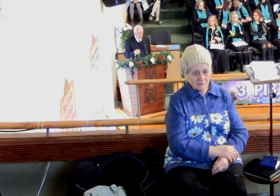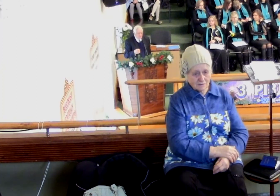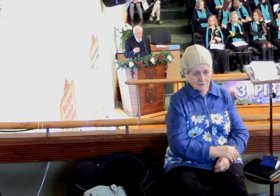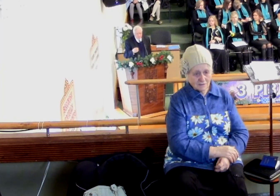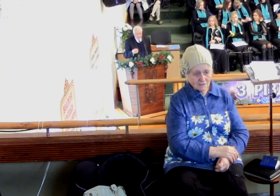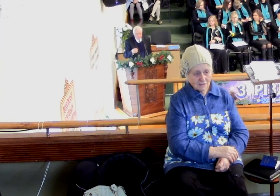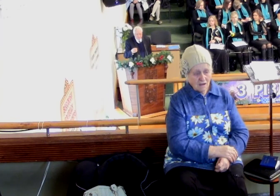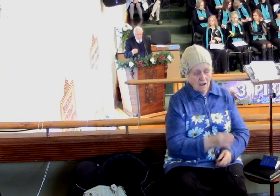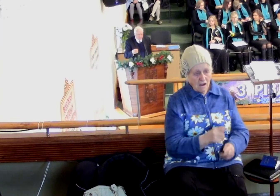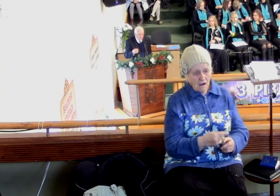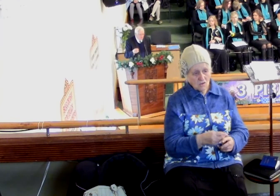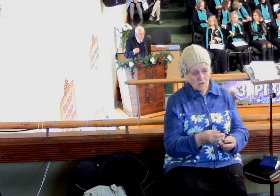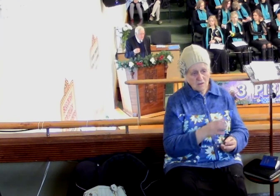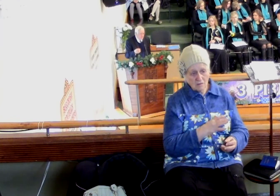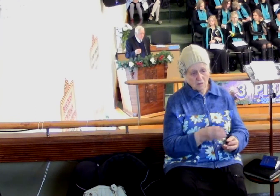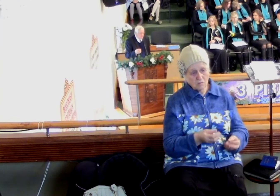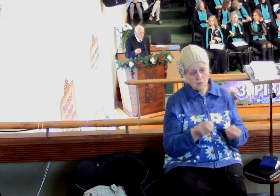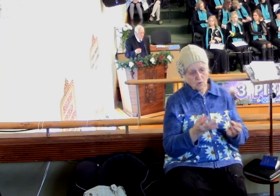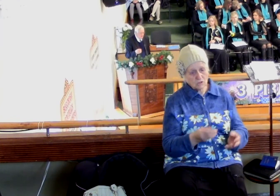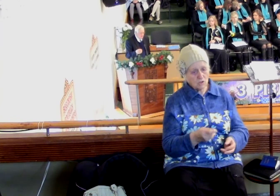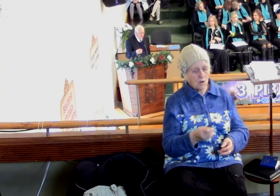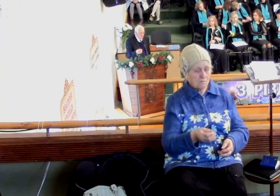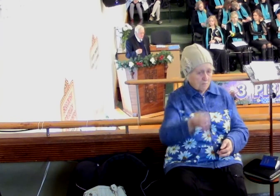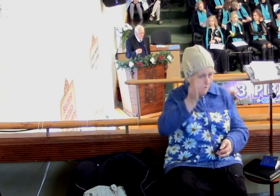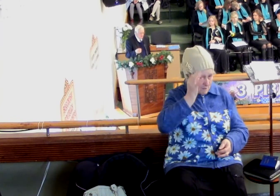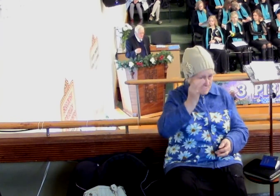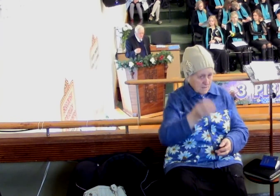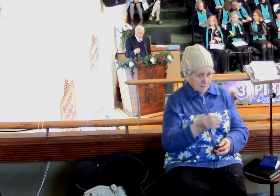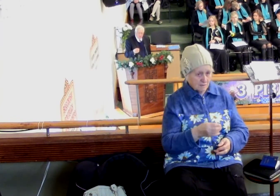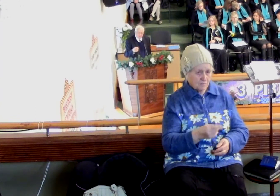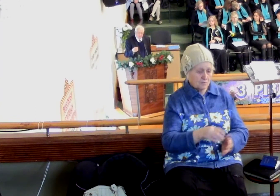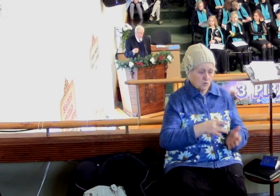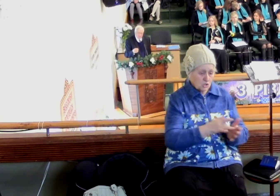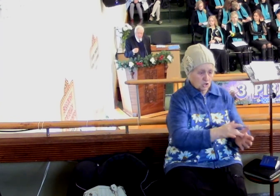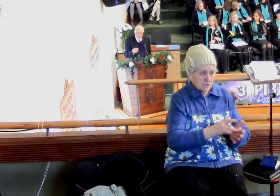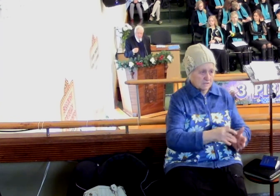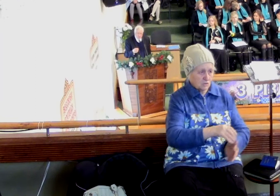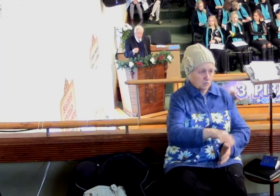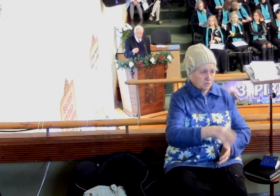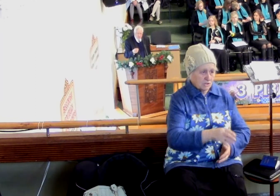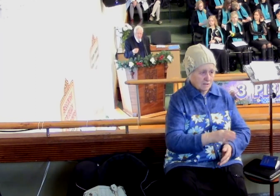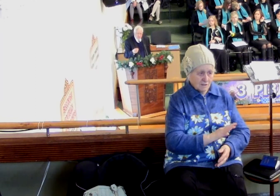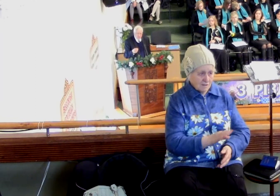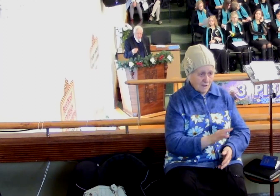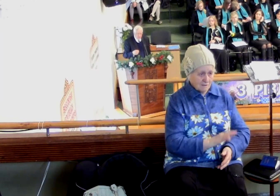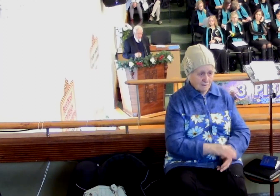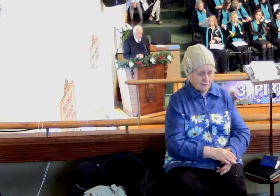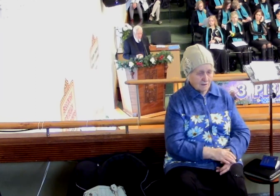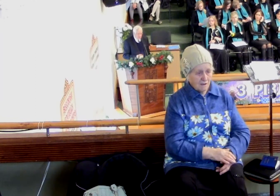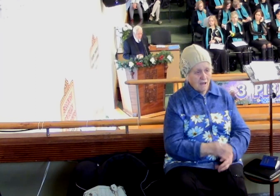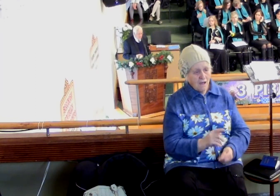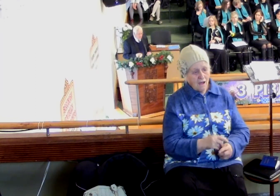Это было не просто памятник путешествия в пустыне. Это было время, когда народ